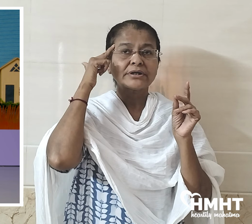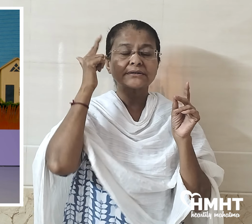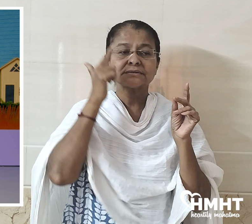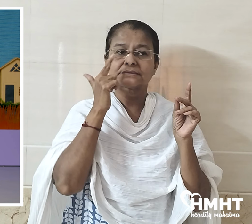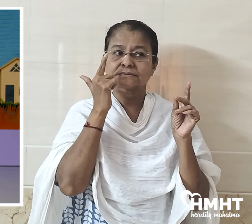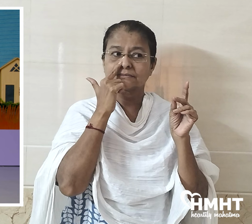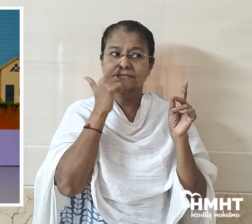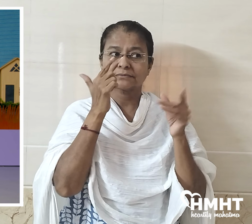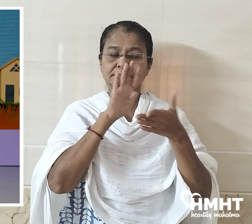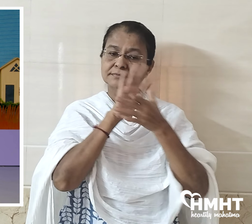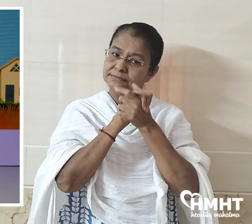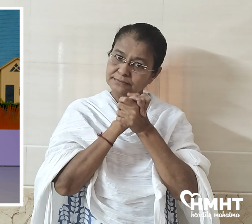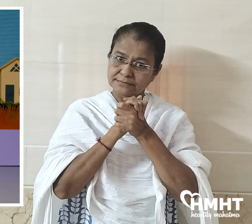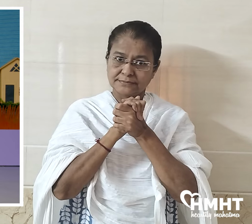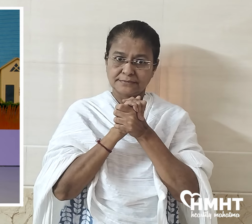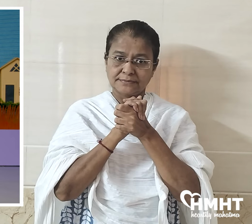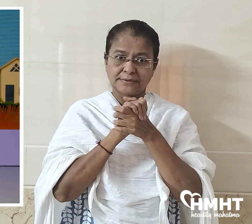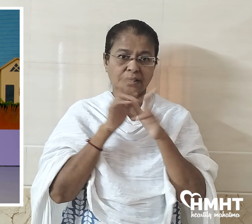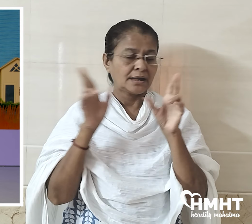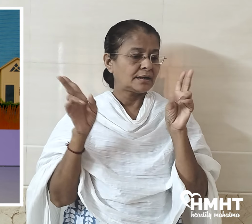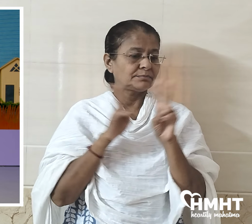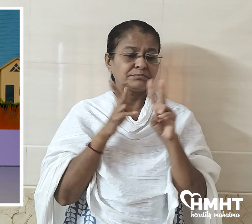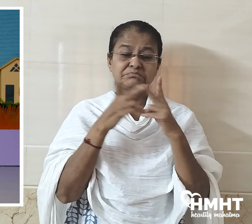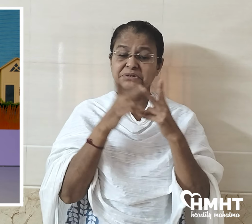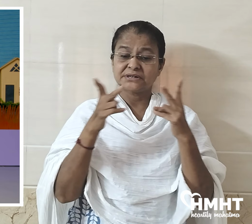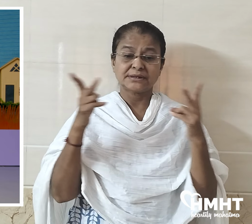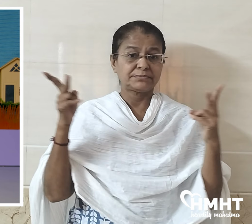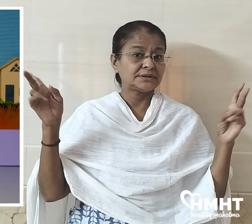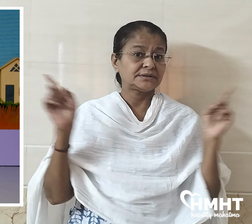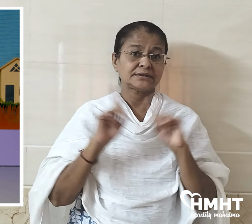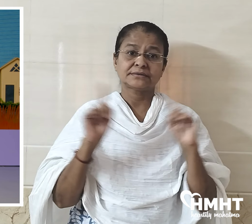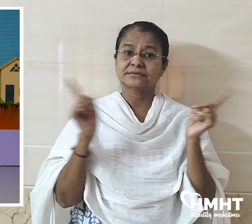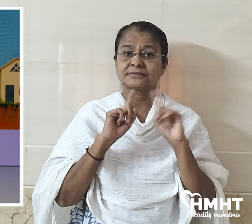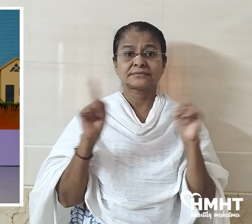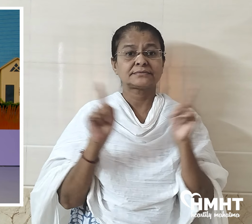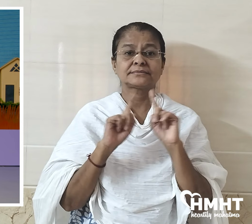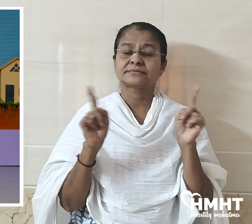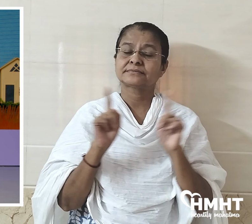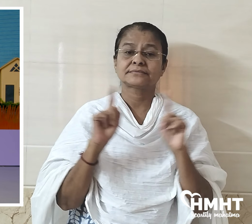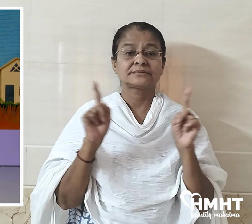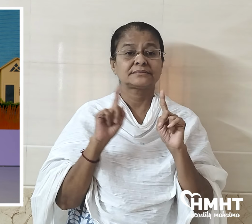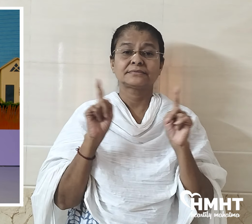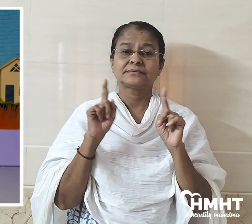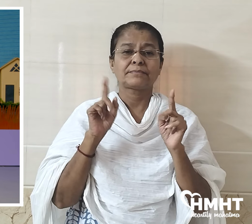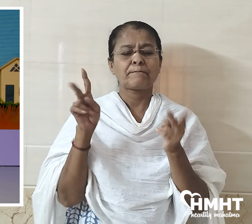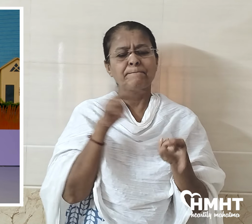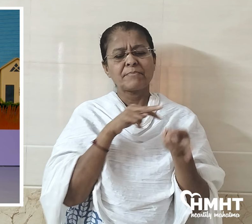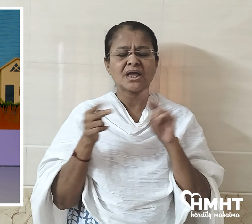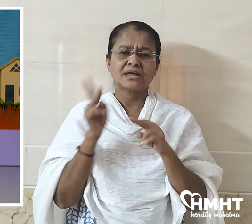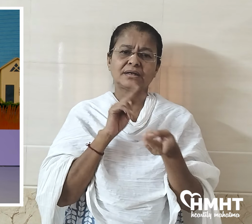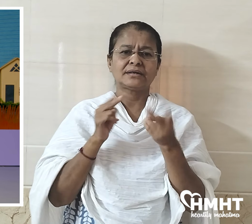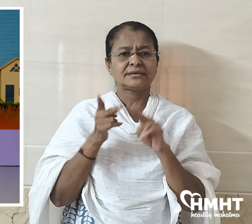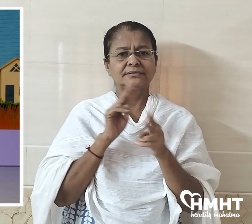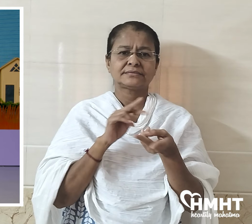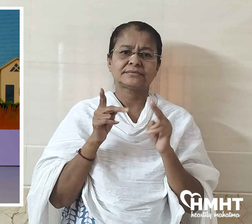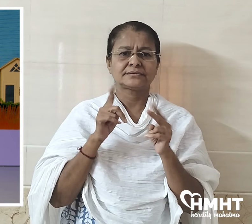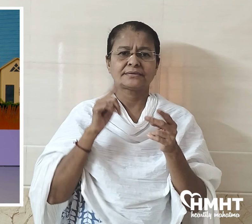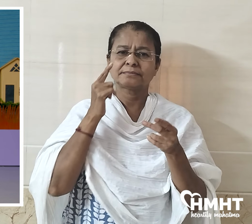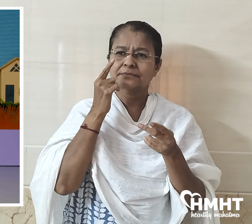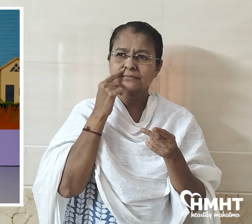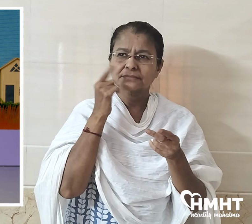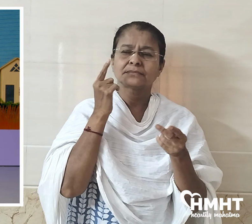ભૂલ કાઢી તો કે તારા કરતાં પહેલાં કેટલા સારા છે, તું મને દુઃખ આપે છે, એ વિચાર જ ના આવવો જોઈએ, એ સિન્સિયરિટી કહેવાય. એટલે હસબન્ડ